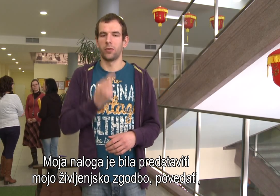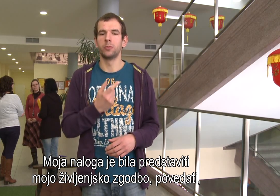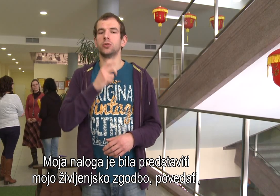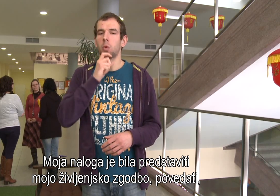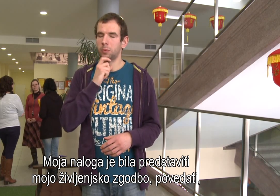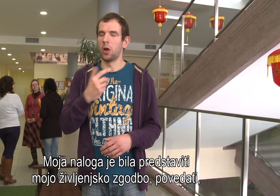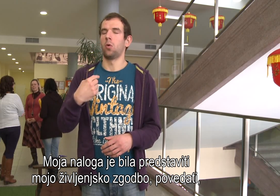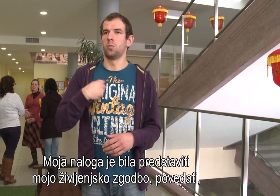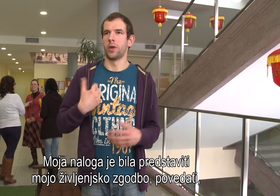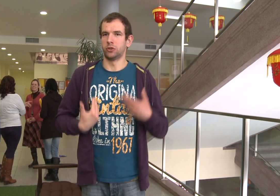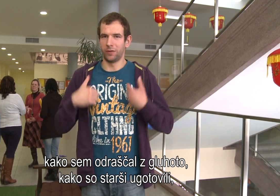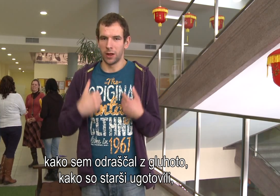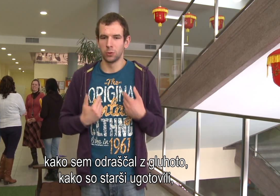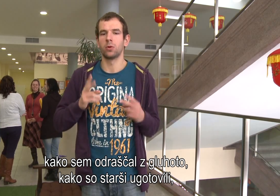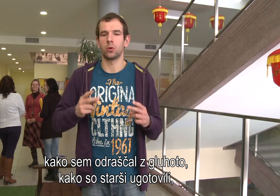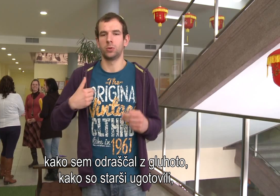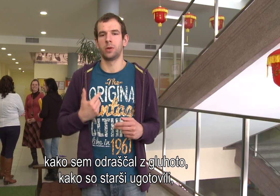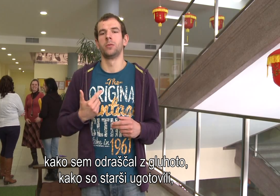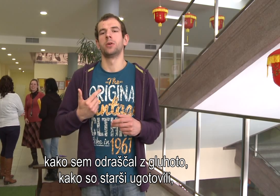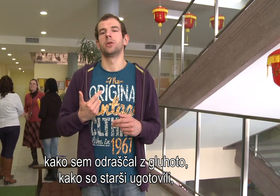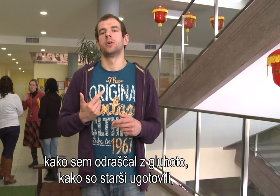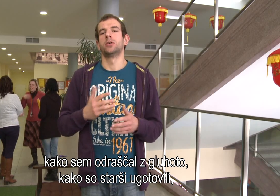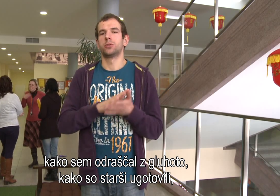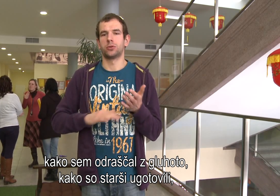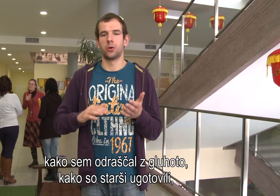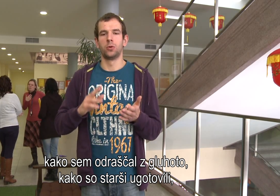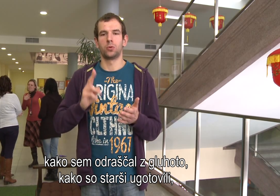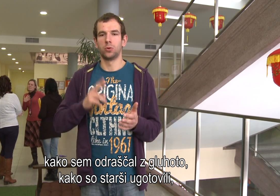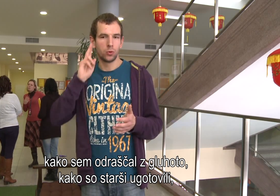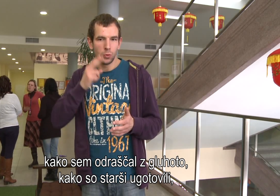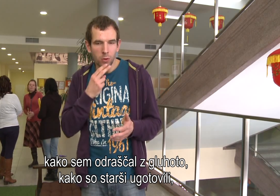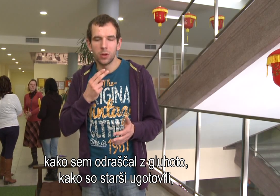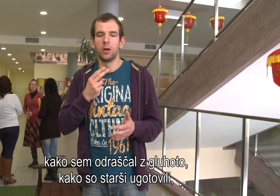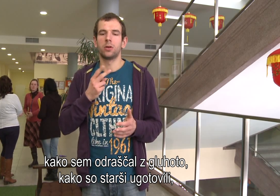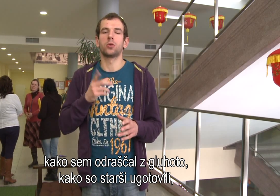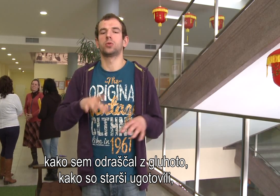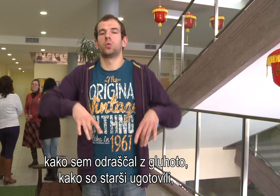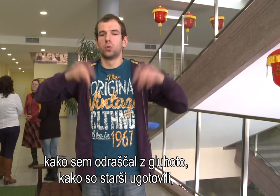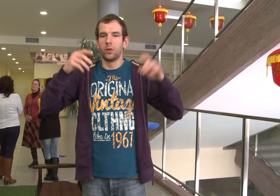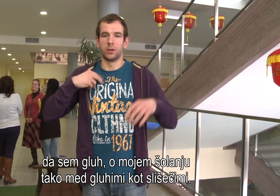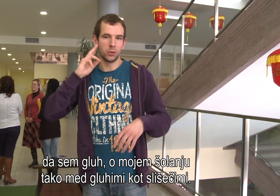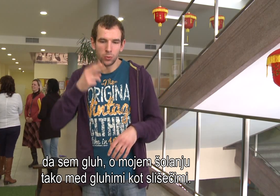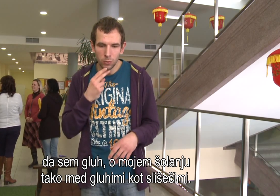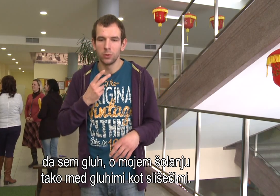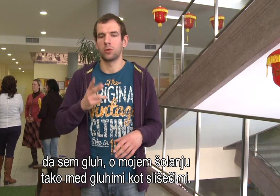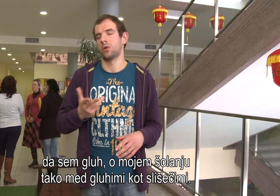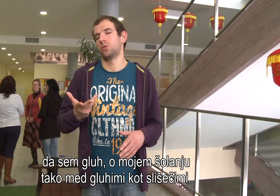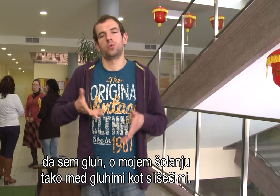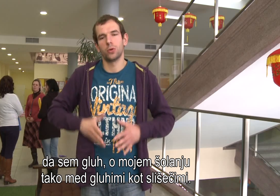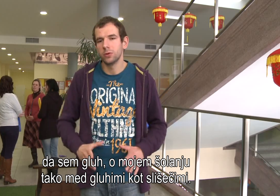bila povedati mojo življenjsko zgodbo, kako sem jaz praktično odraščal za to gluhoto, kako so v bistvu